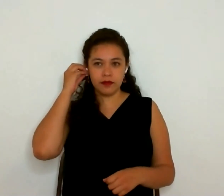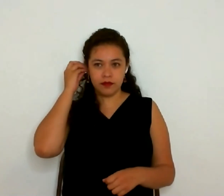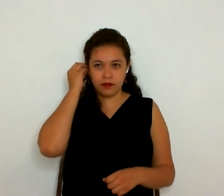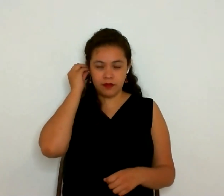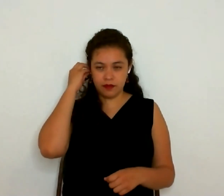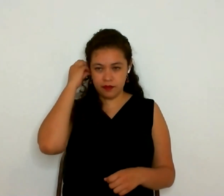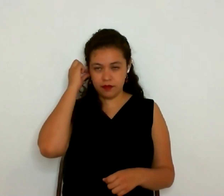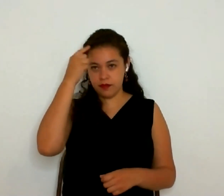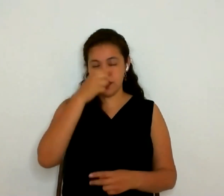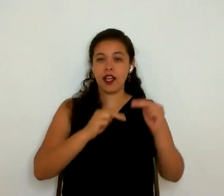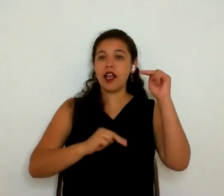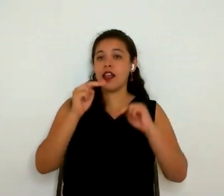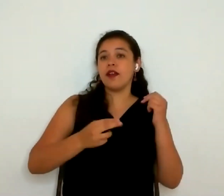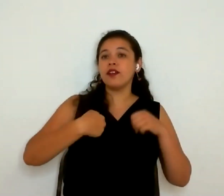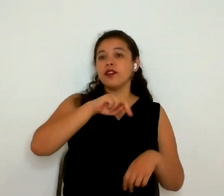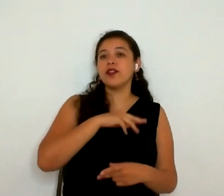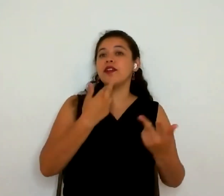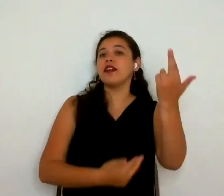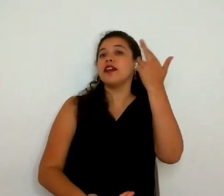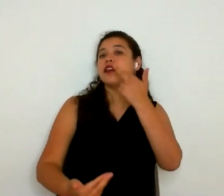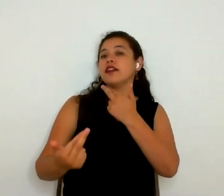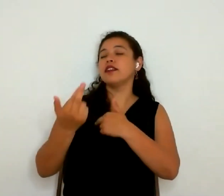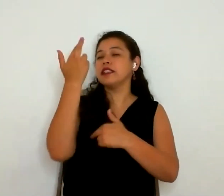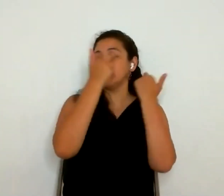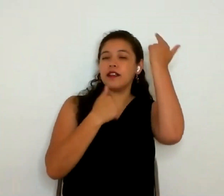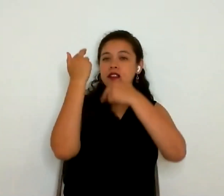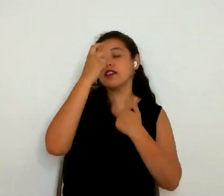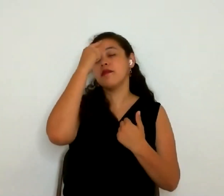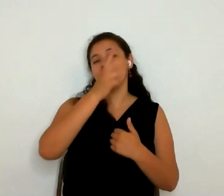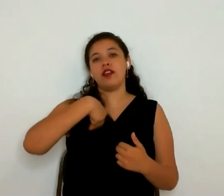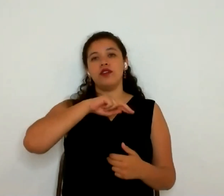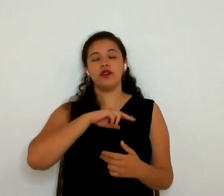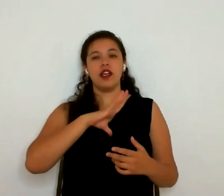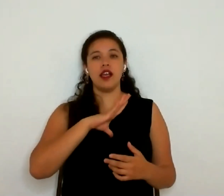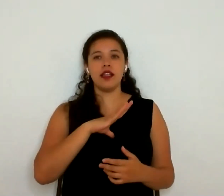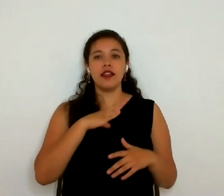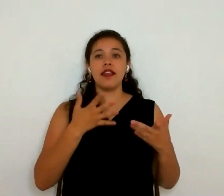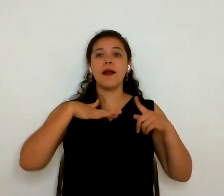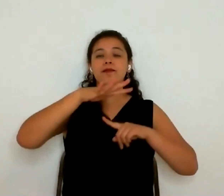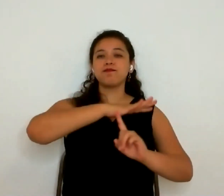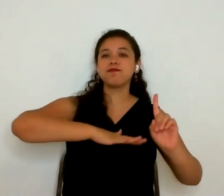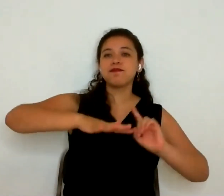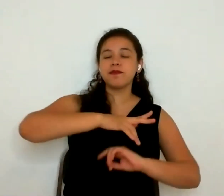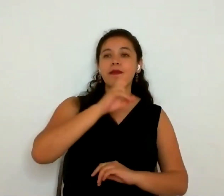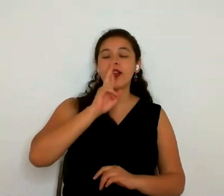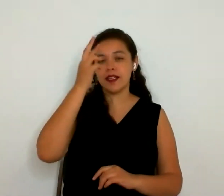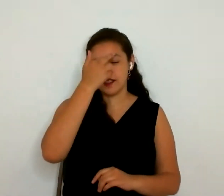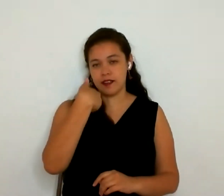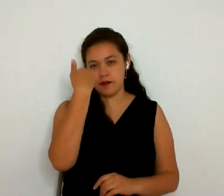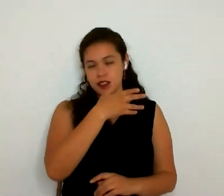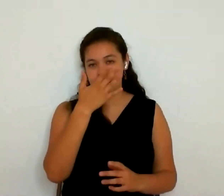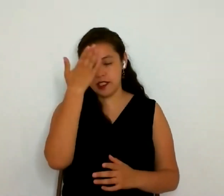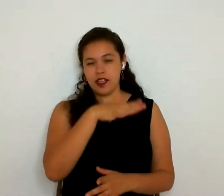para que nosotros ya los y les tengamos cierta situación no vamos a obviamente tenemos que hacer la